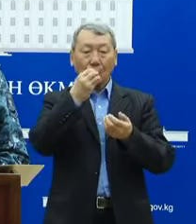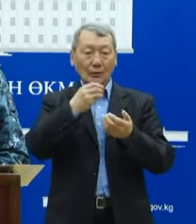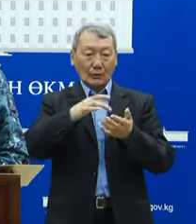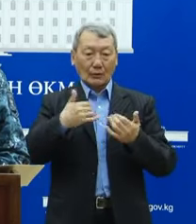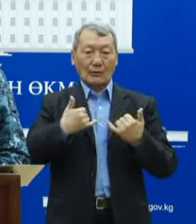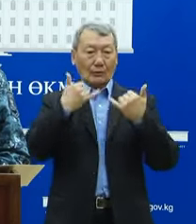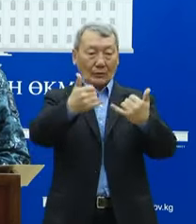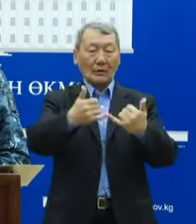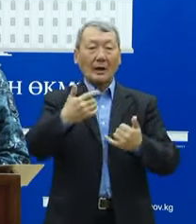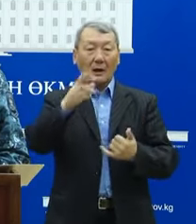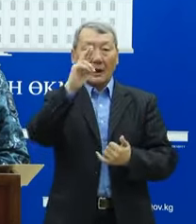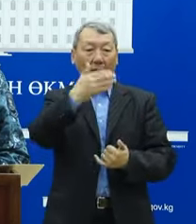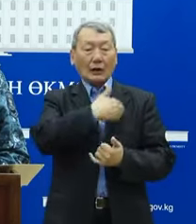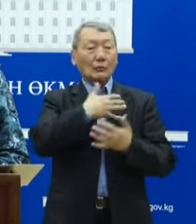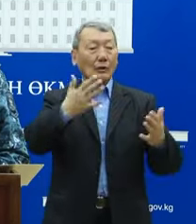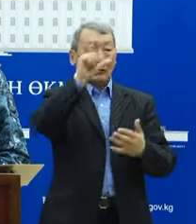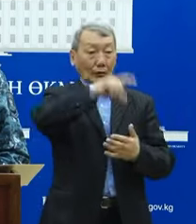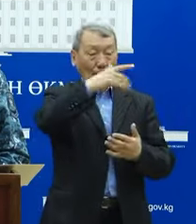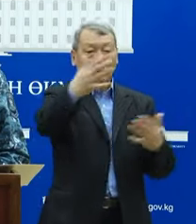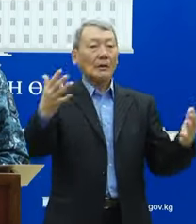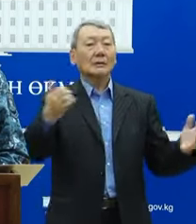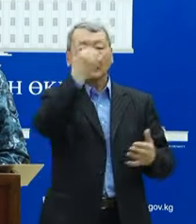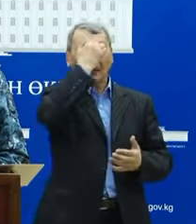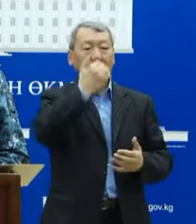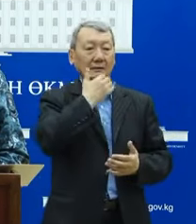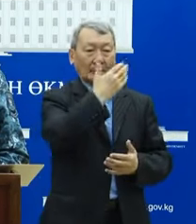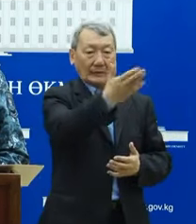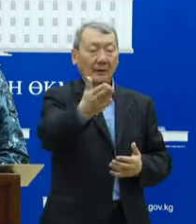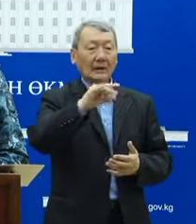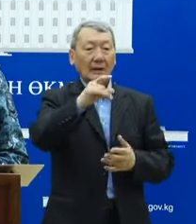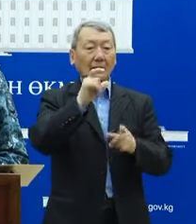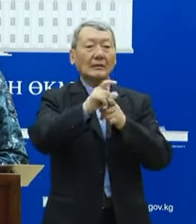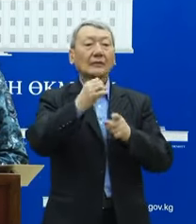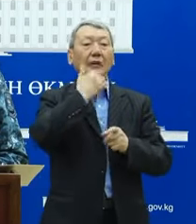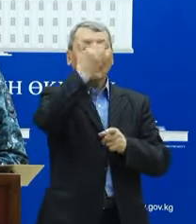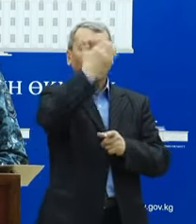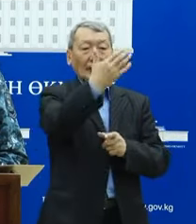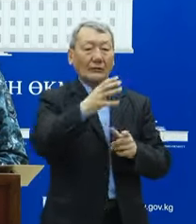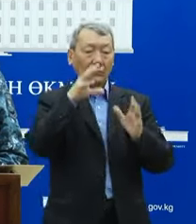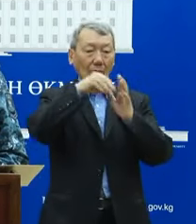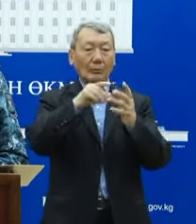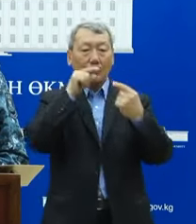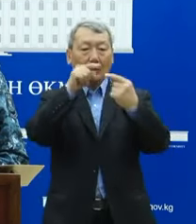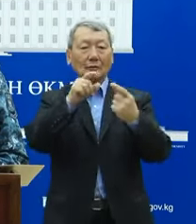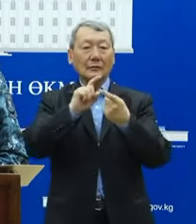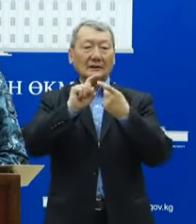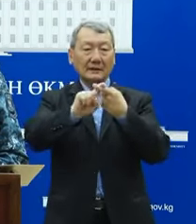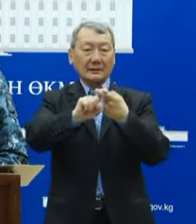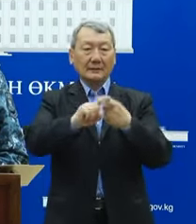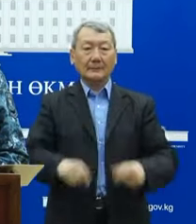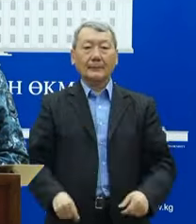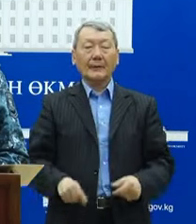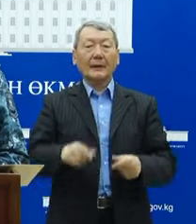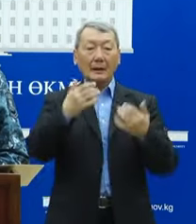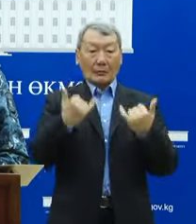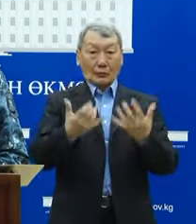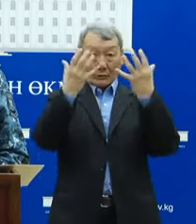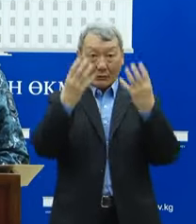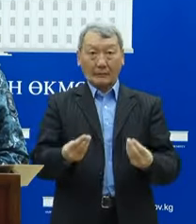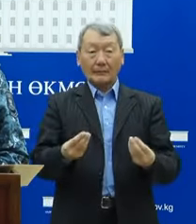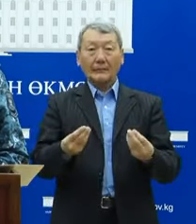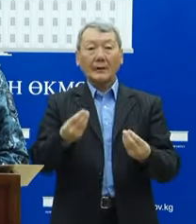город. Я хочу им выразить огромную благодарность и сказать спасибо за ваш вклад в борьбе против опасного вируса. По нашим